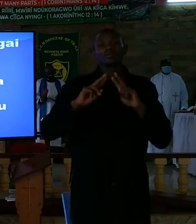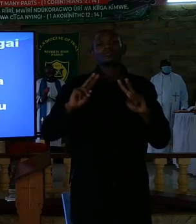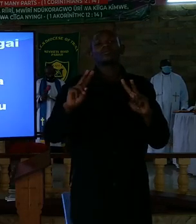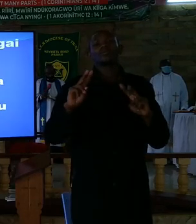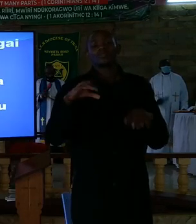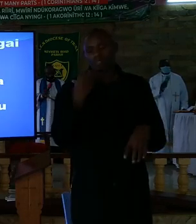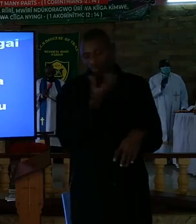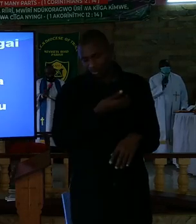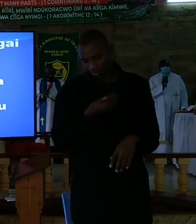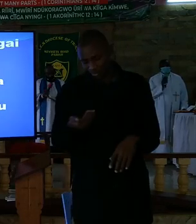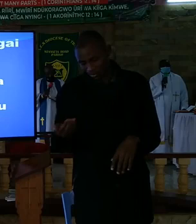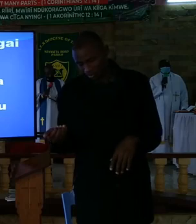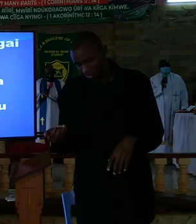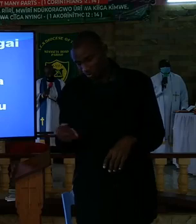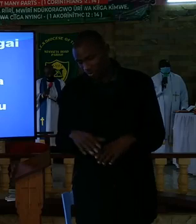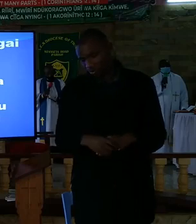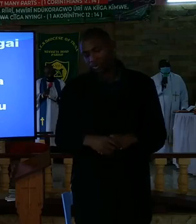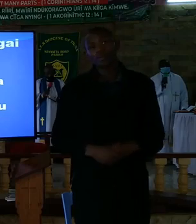wa ithe witũ